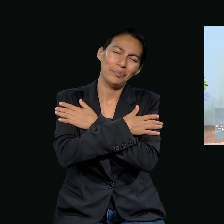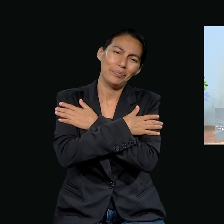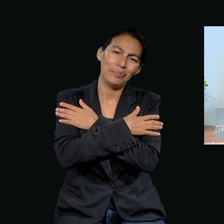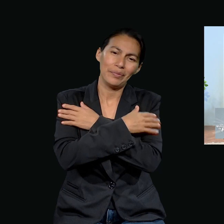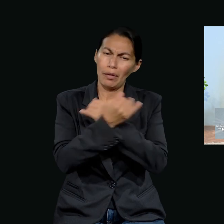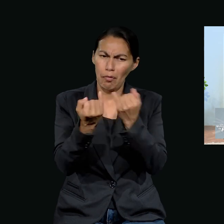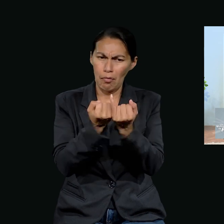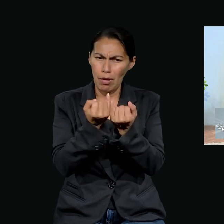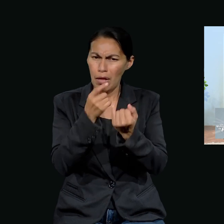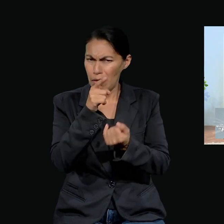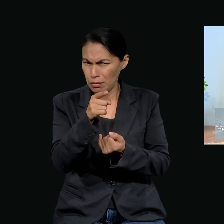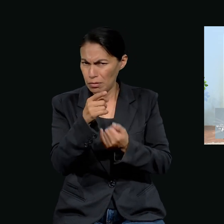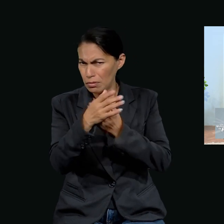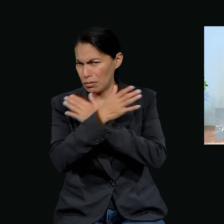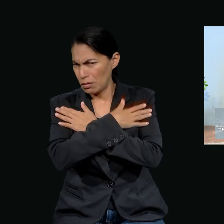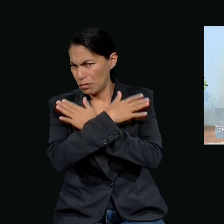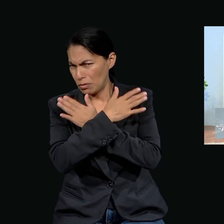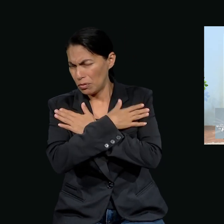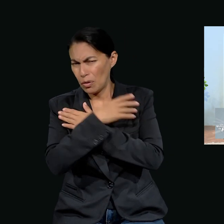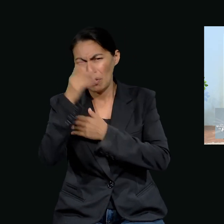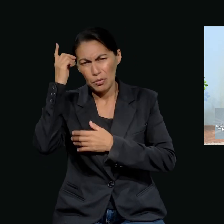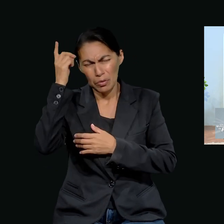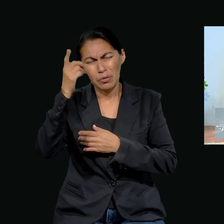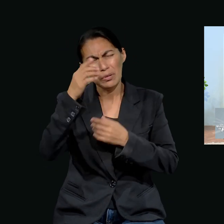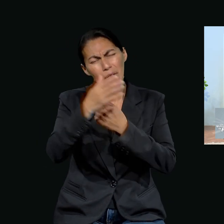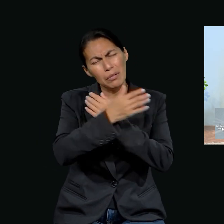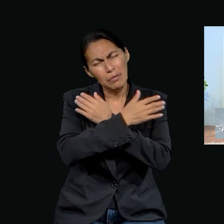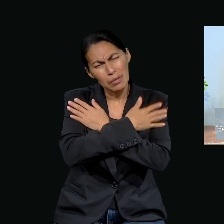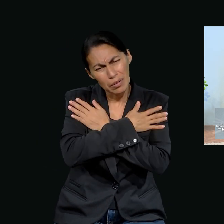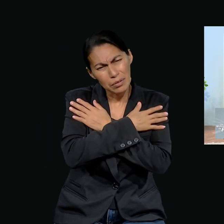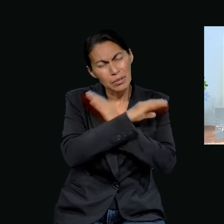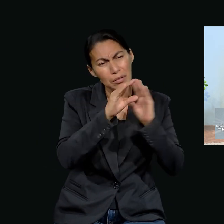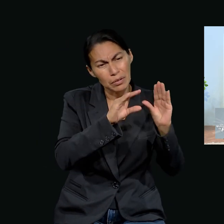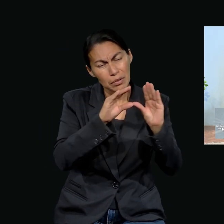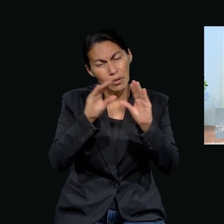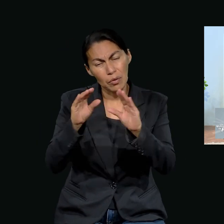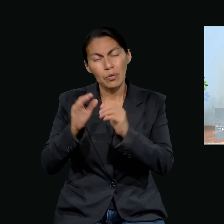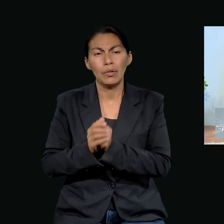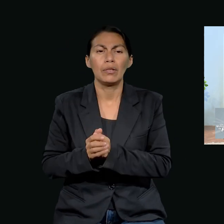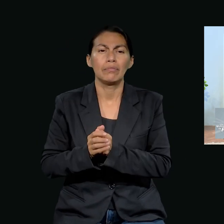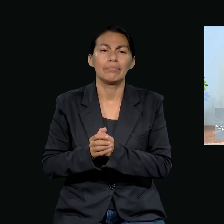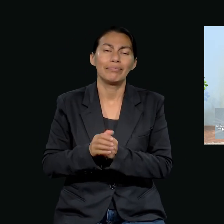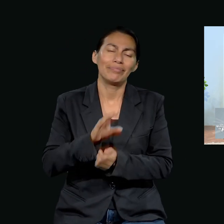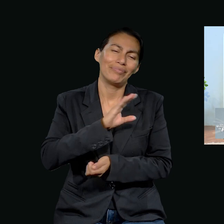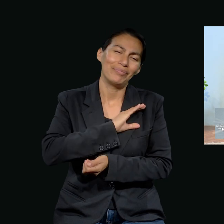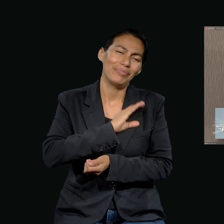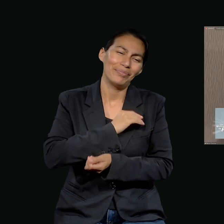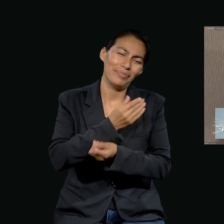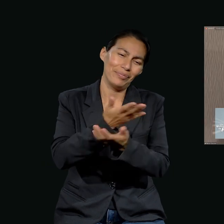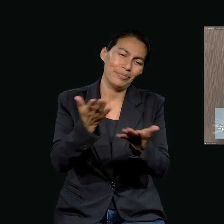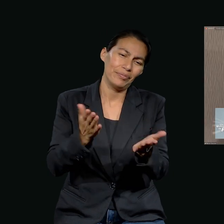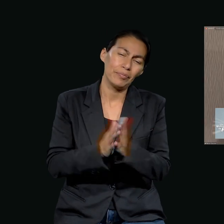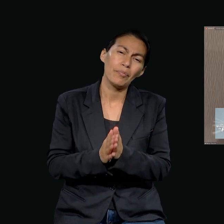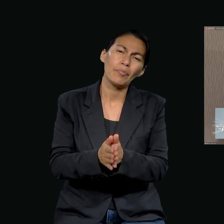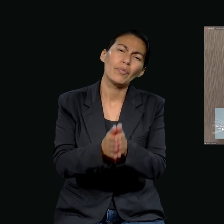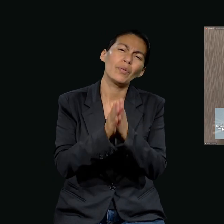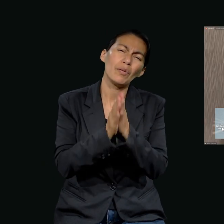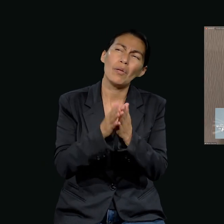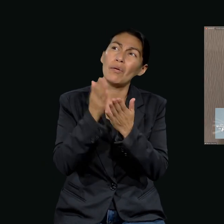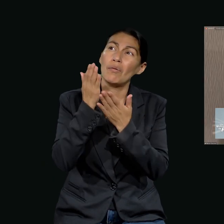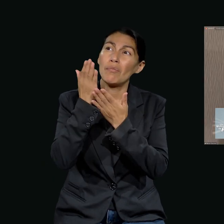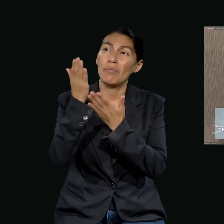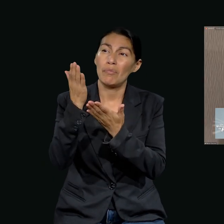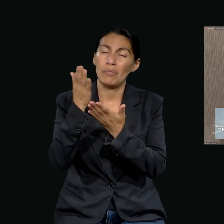Un saludo Para ti también Que Dios Te abrace Y te cuida Y desde Aquí para allá Con mucho